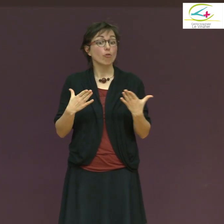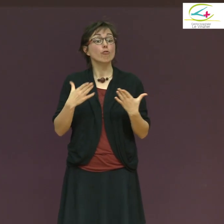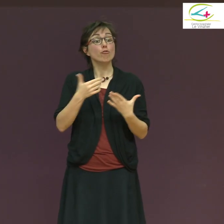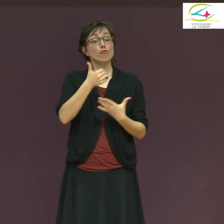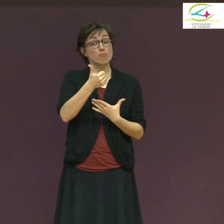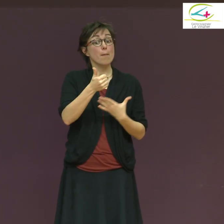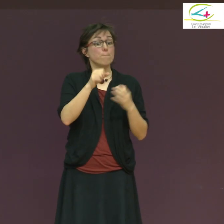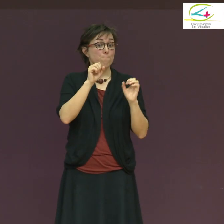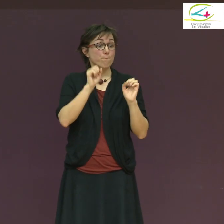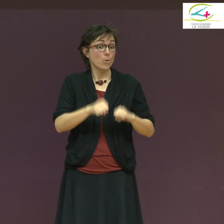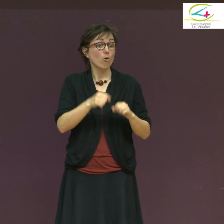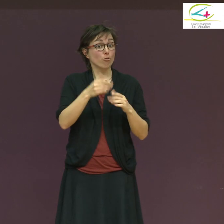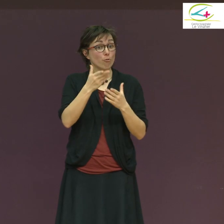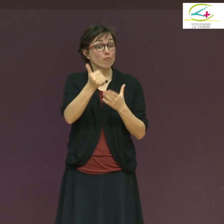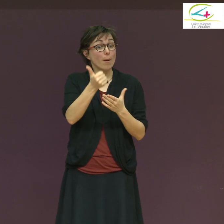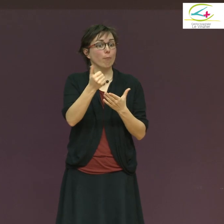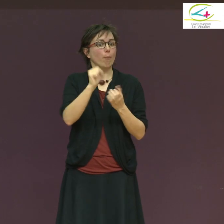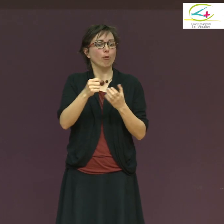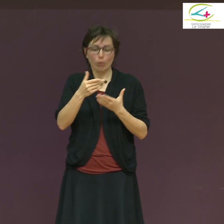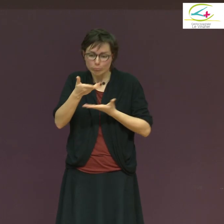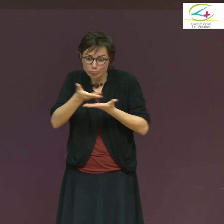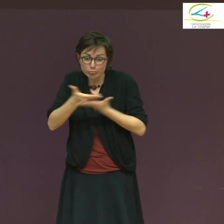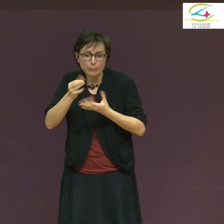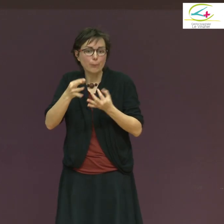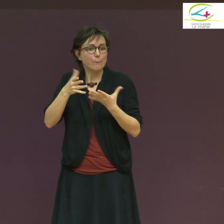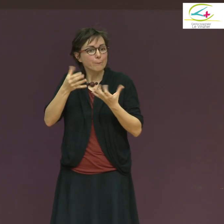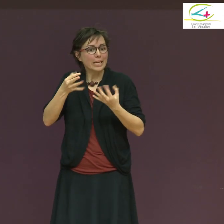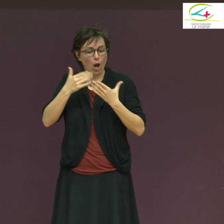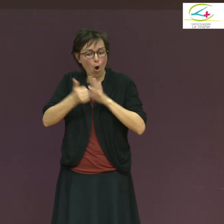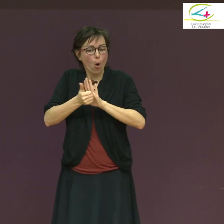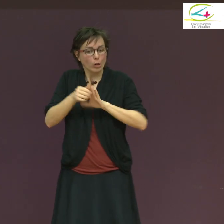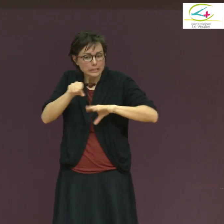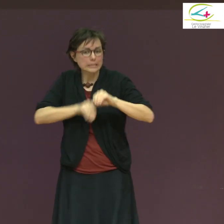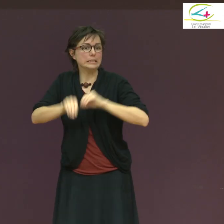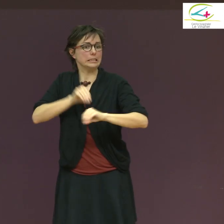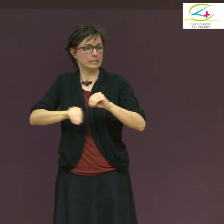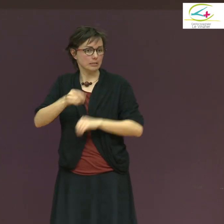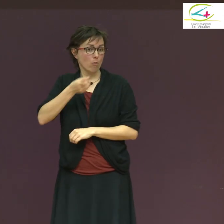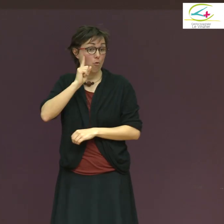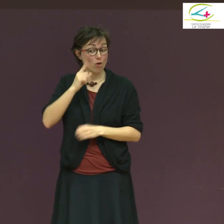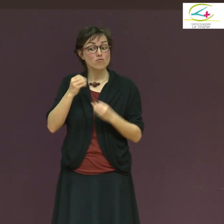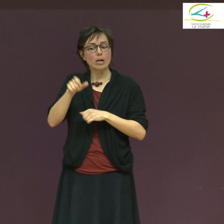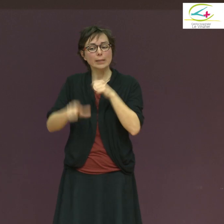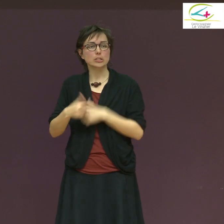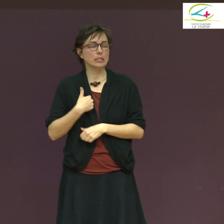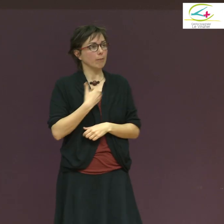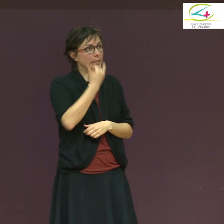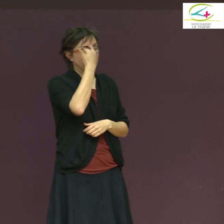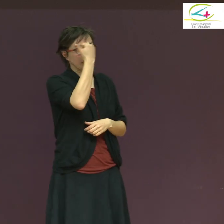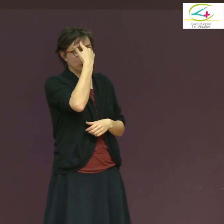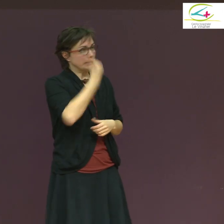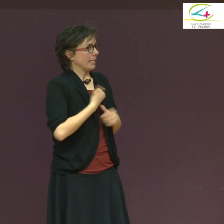J'ai employé ce mot-là, thérapeutique. C'est-à-dire que les gens qui ont des idées suicidaires, bien souvent, ils ne savent pas qui les